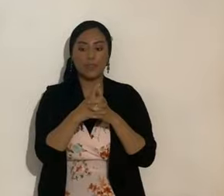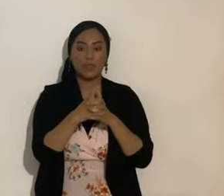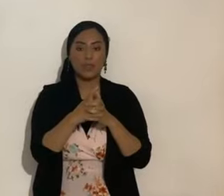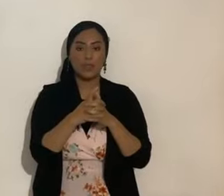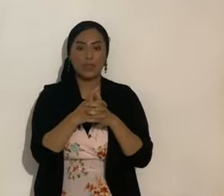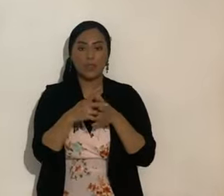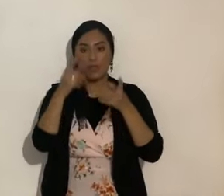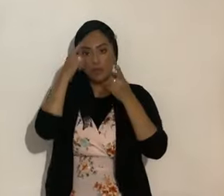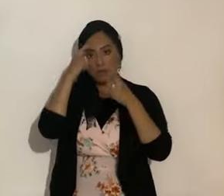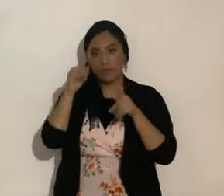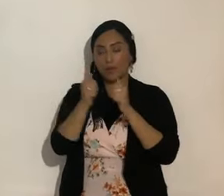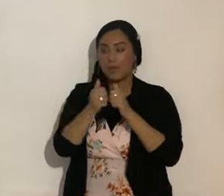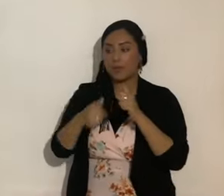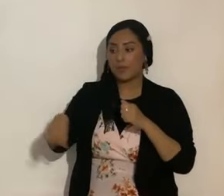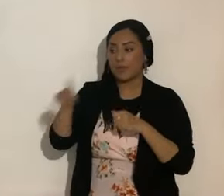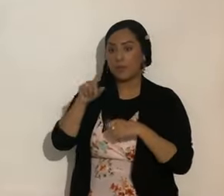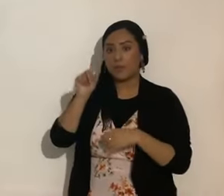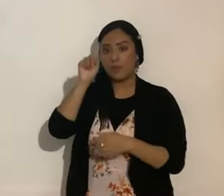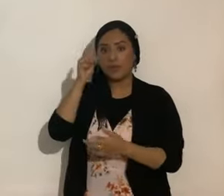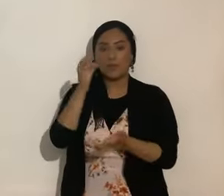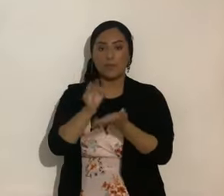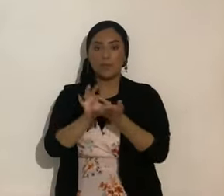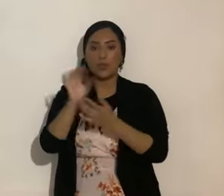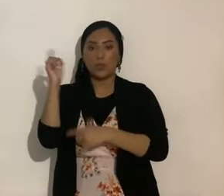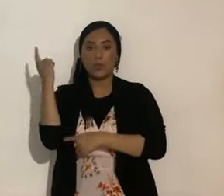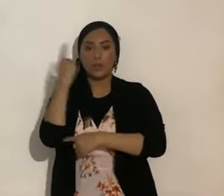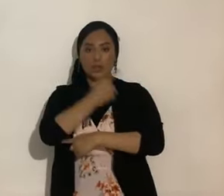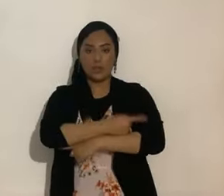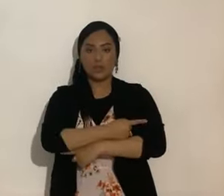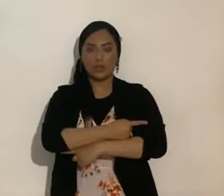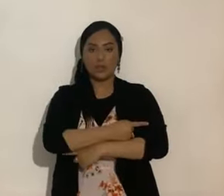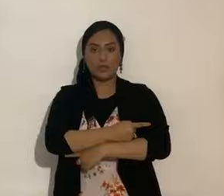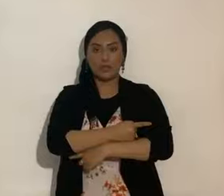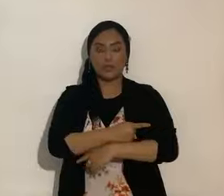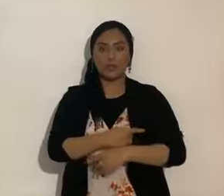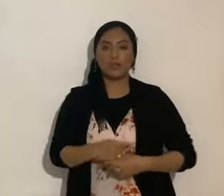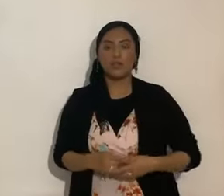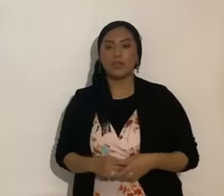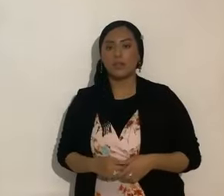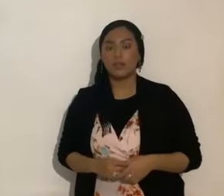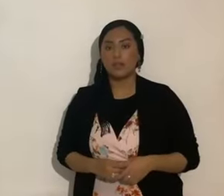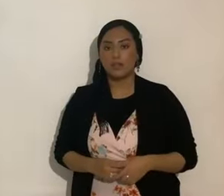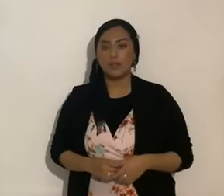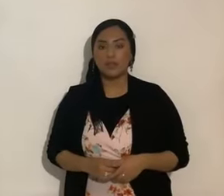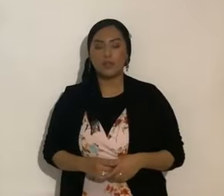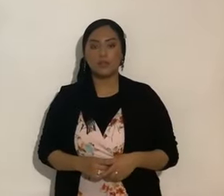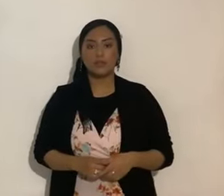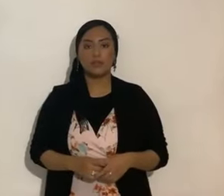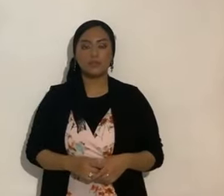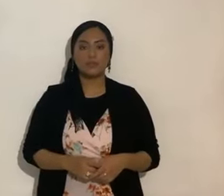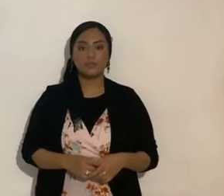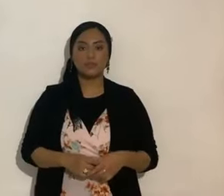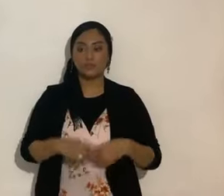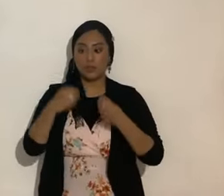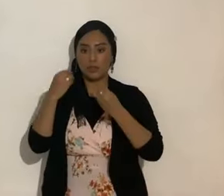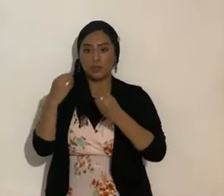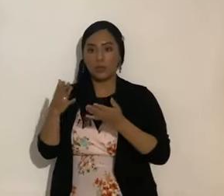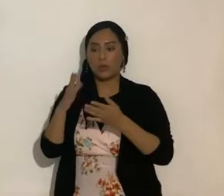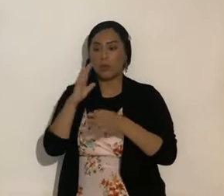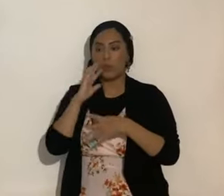convino con ellos en un denario al día. Ahí está, puedes subrayarlo. Ahí sí fue especificado un salario que